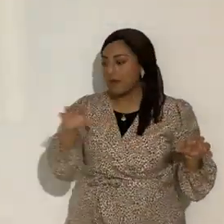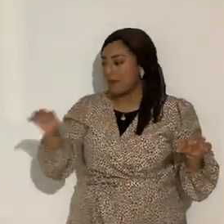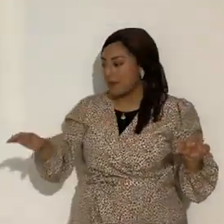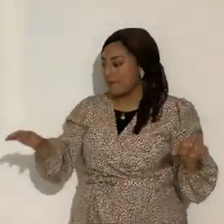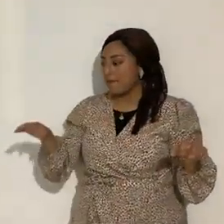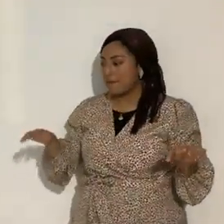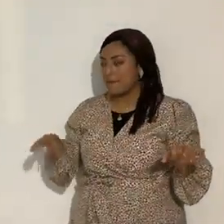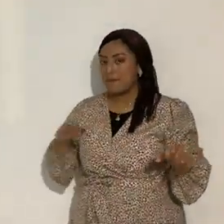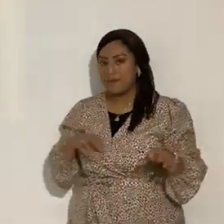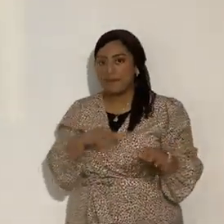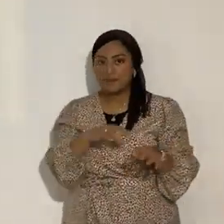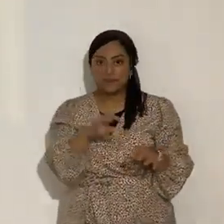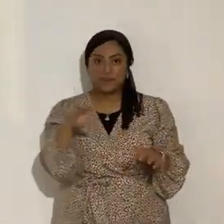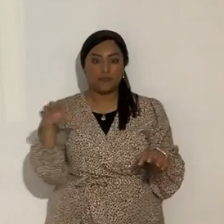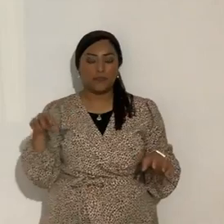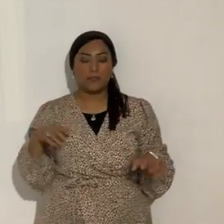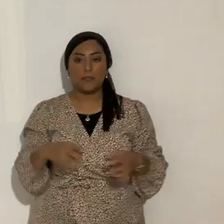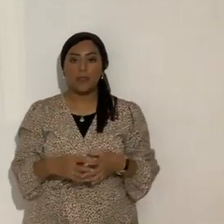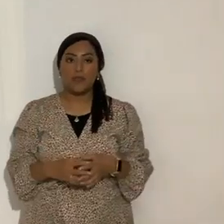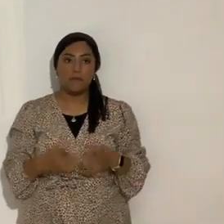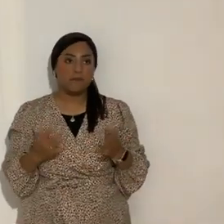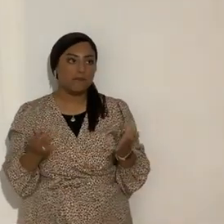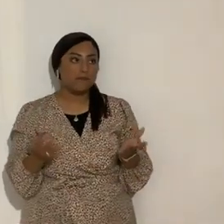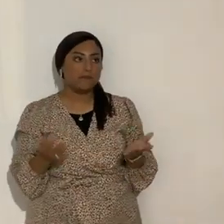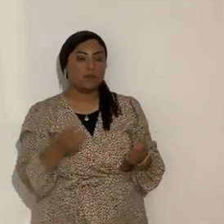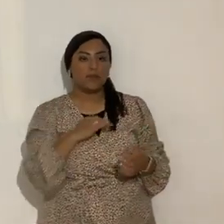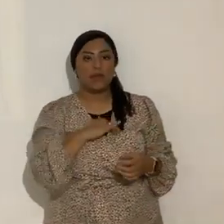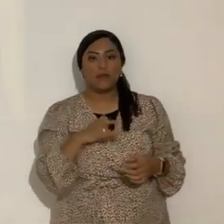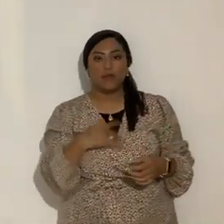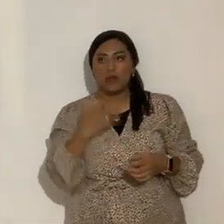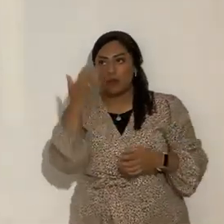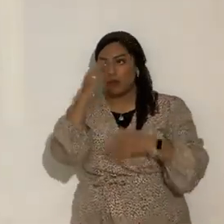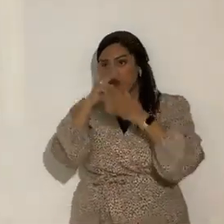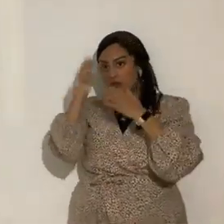creadas para otros. Para mí, pues, siento que el Eterno